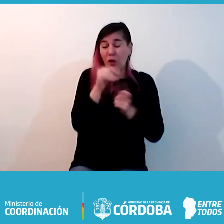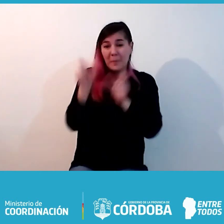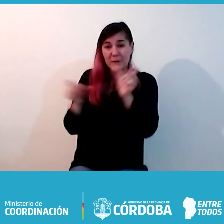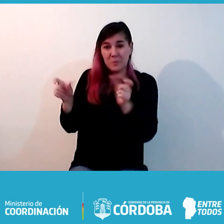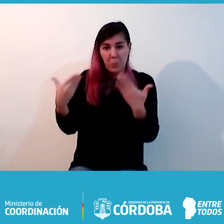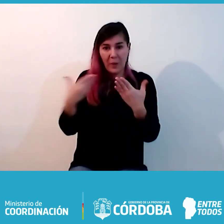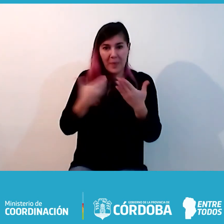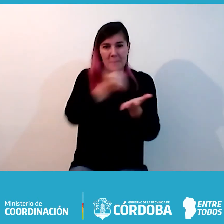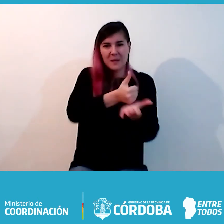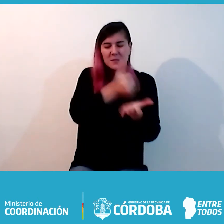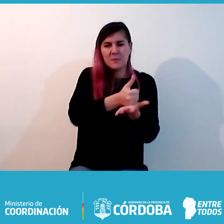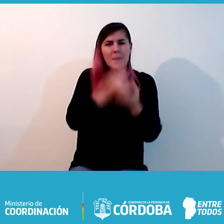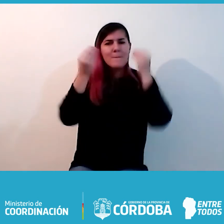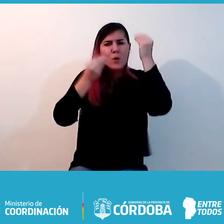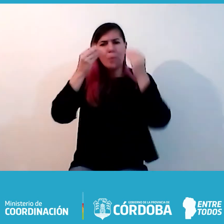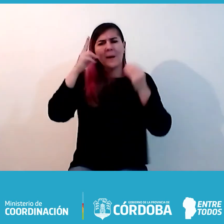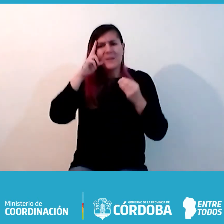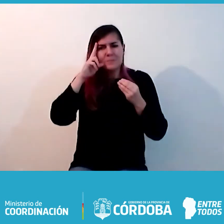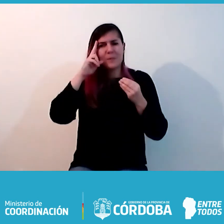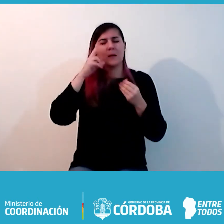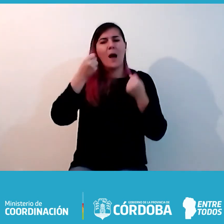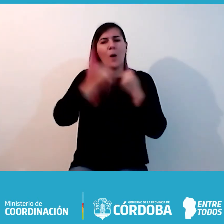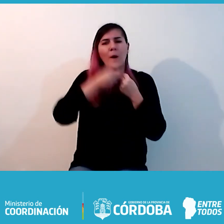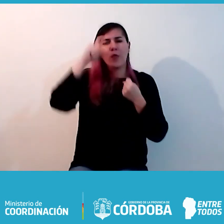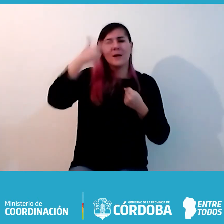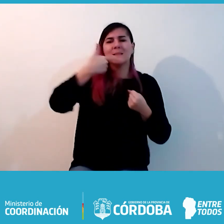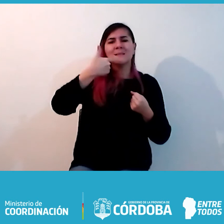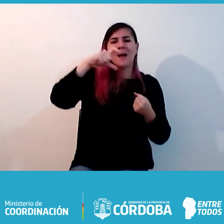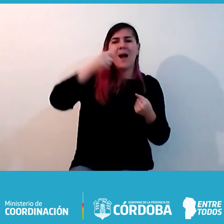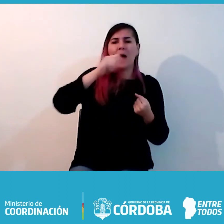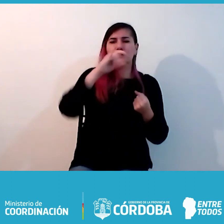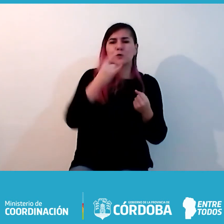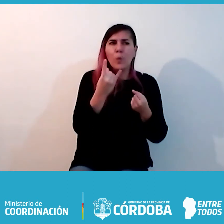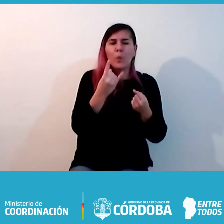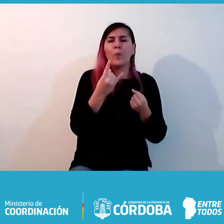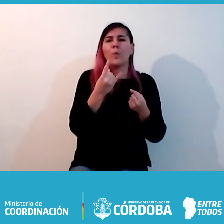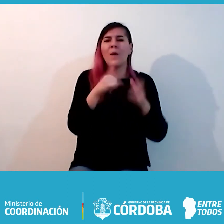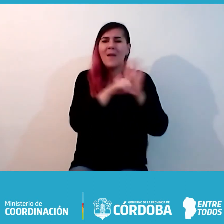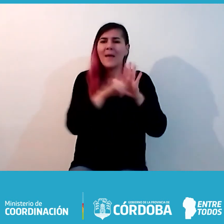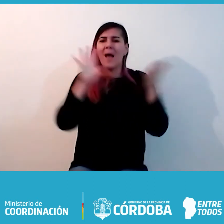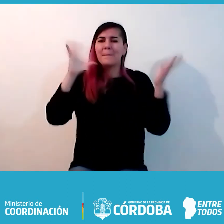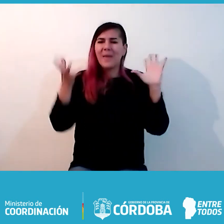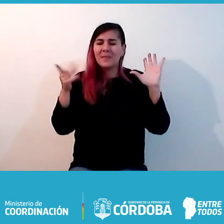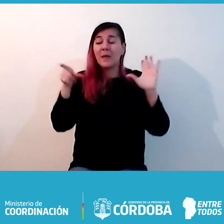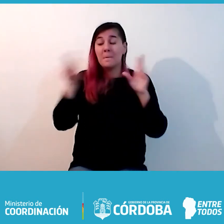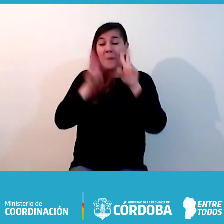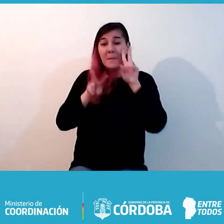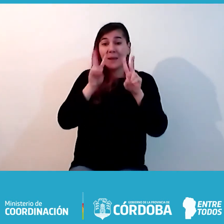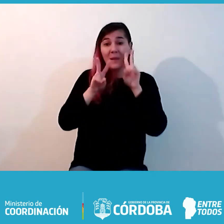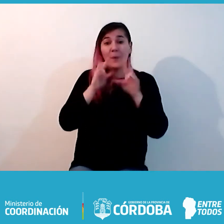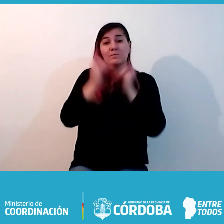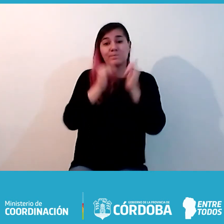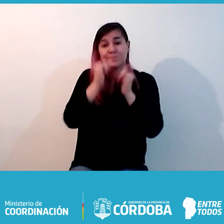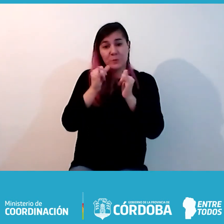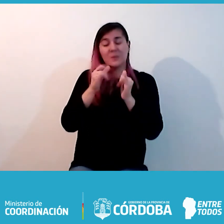de participar. Le preocupa que no se respete el Acuerdo de Escazú y la Ley General del Ambiente. Procede a hablar de su perspectiva, comenta que hace 30 años elige